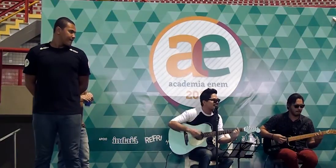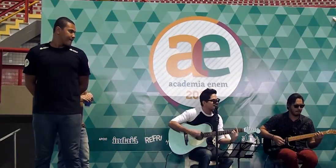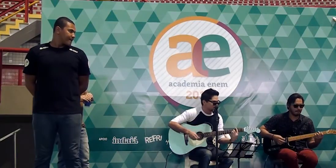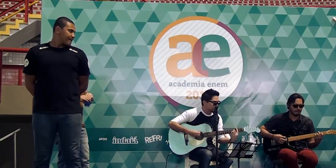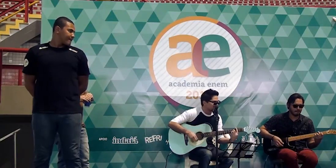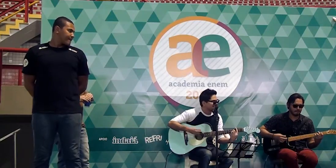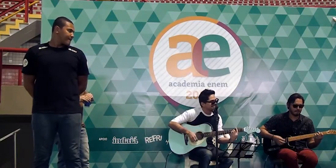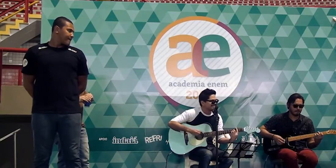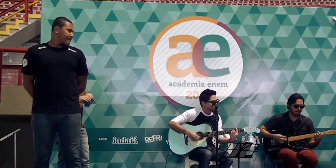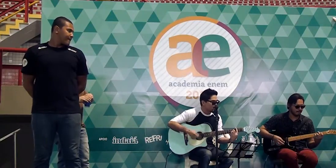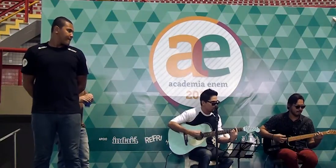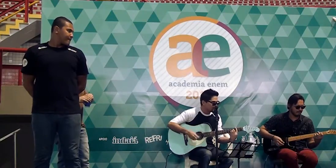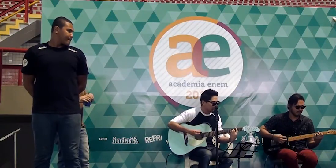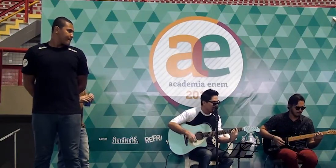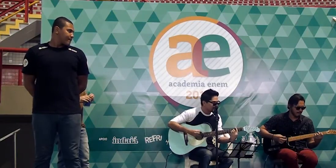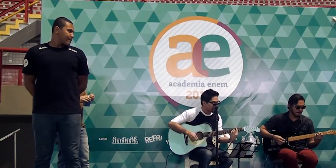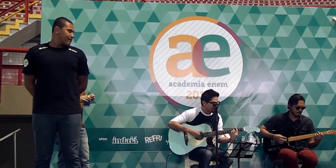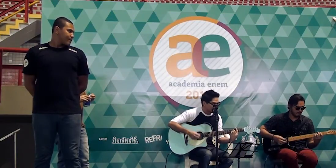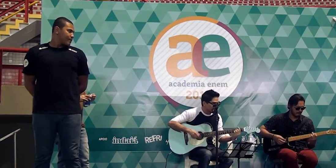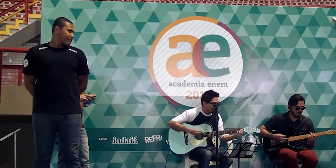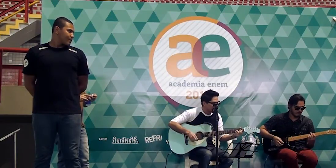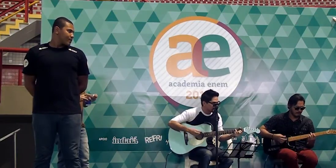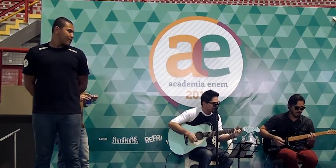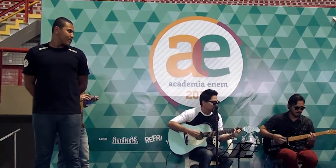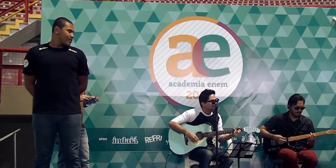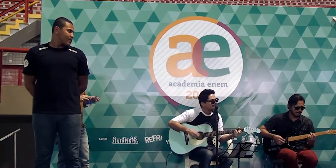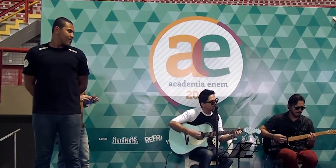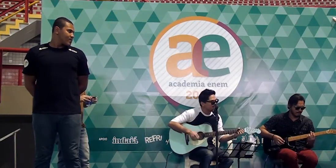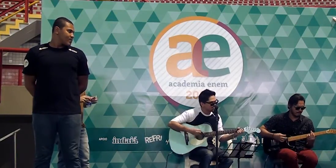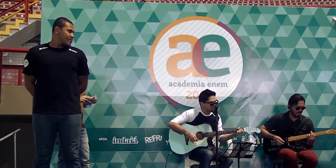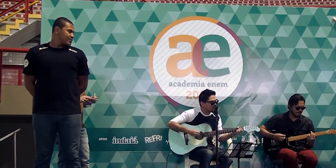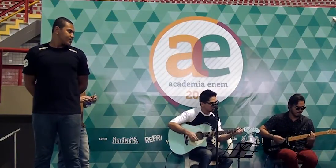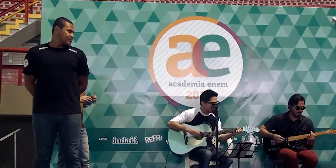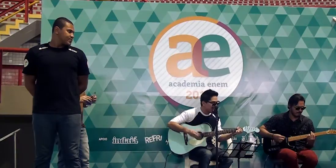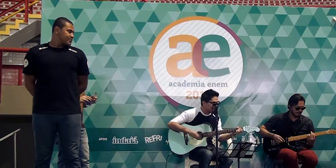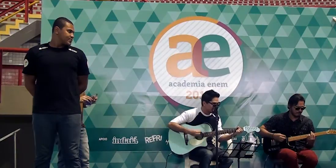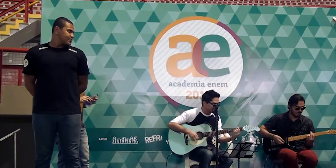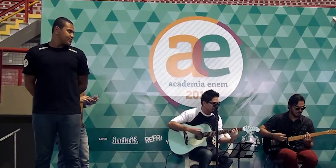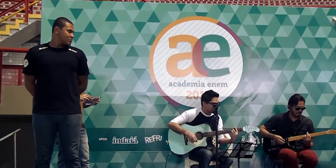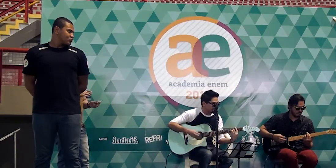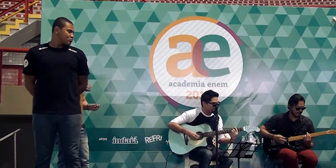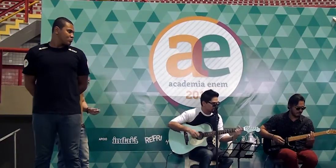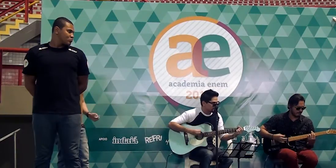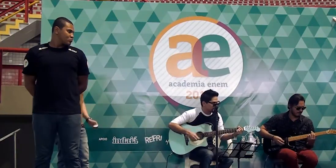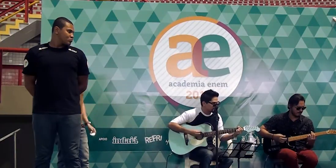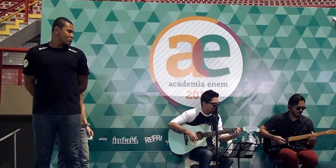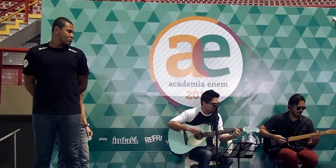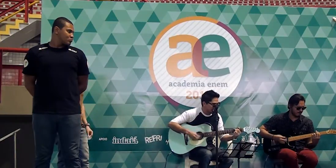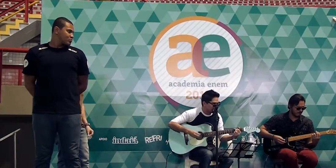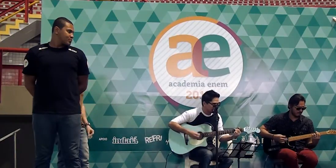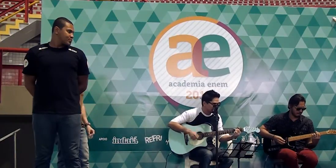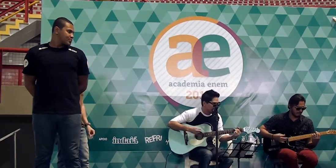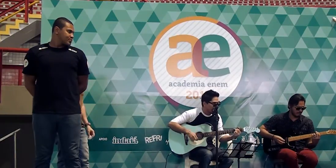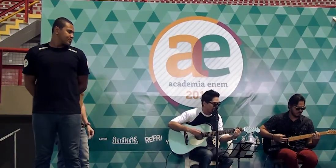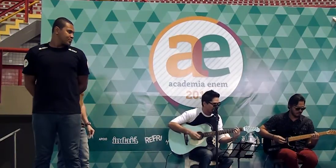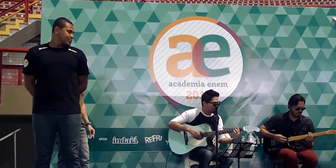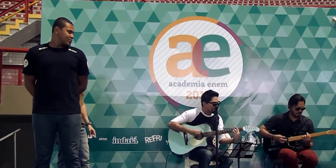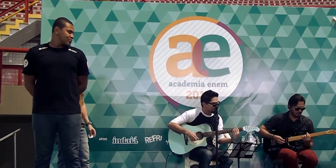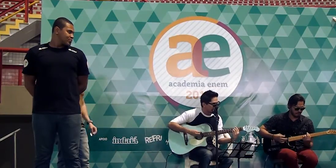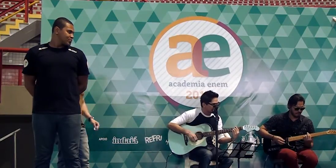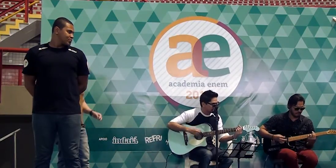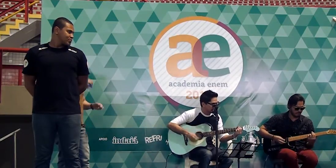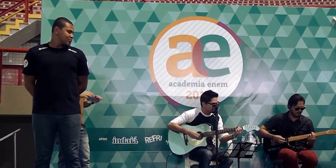vão ver suas crianças derrubando reis, fazer comédia no cinema com as suas leis. Somos os filhos da